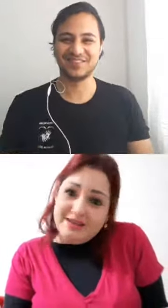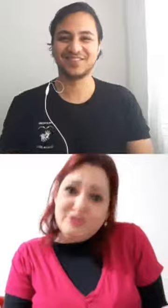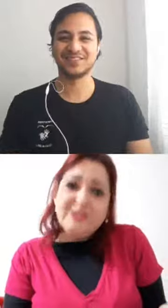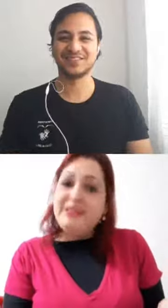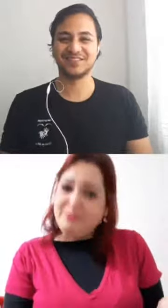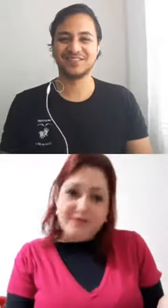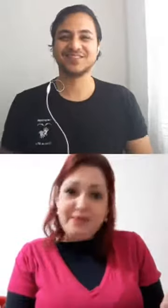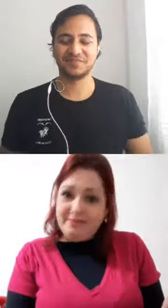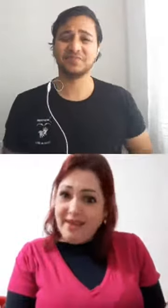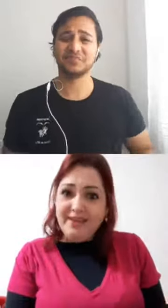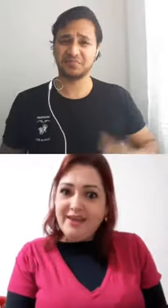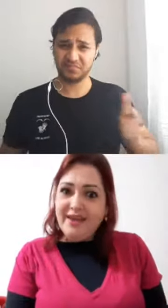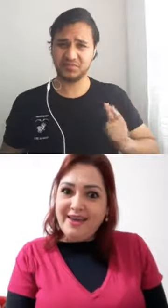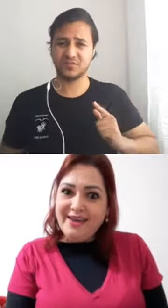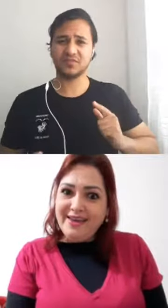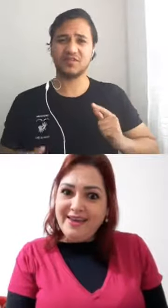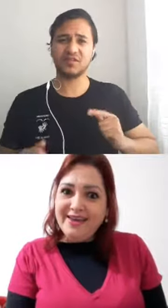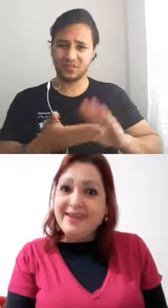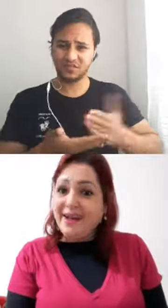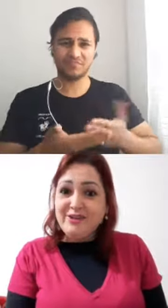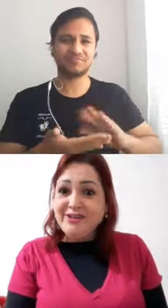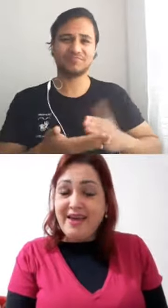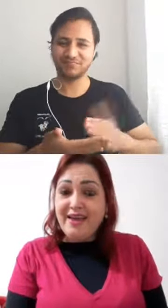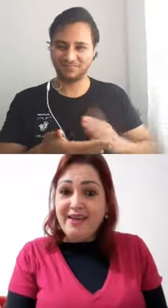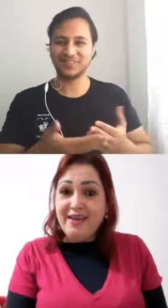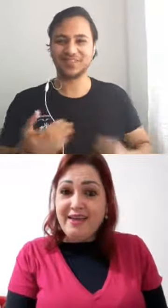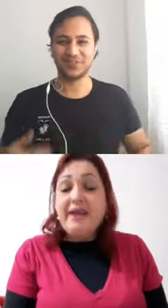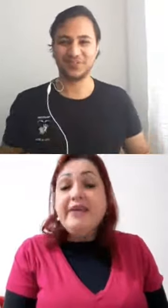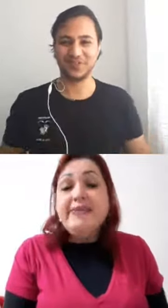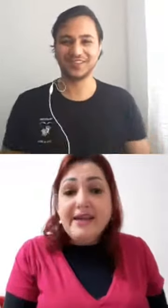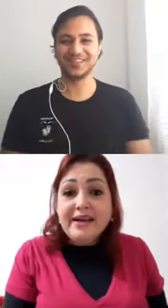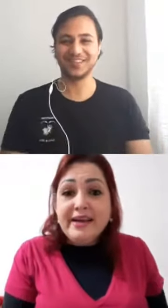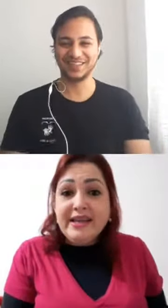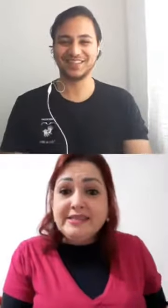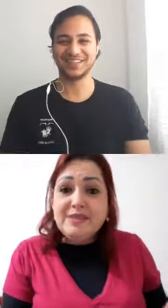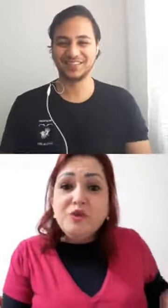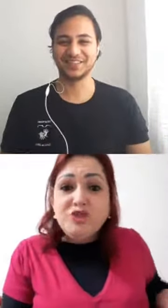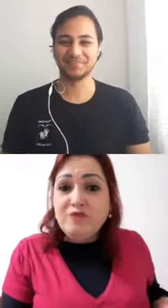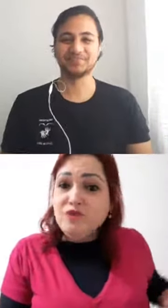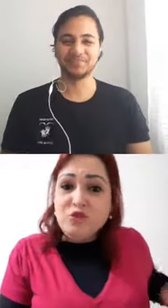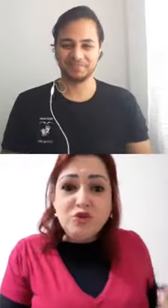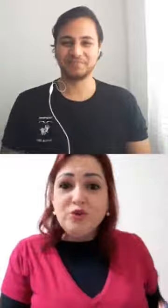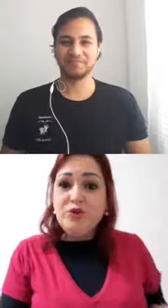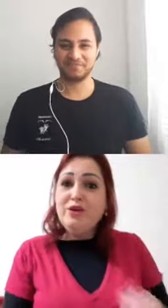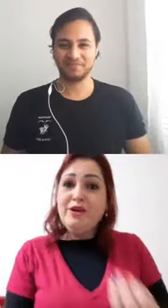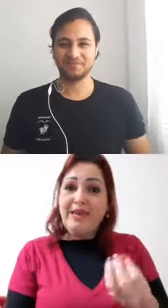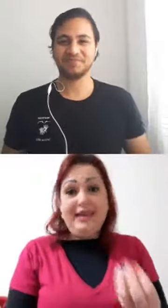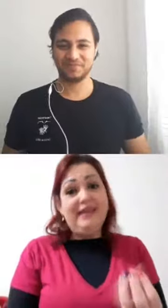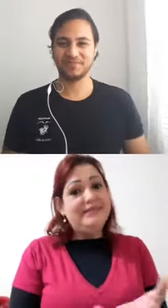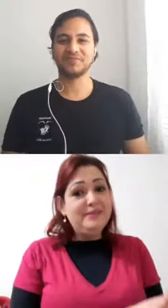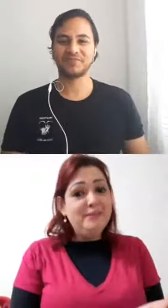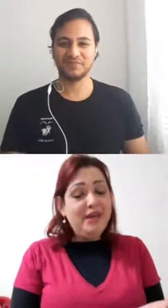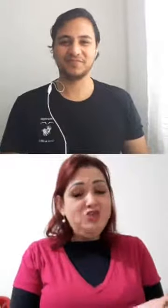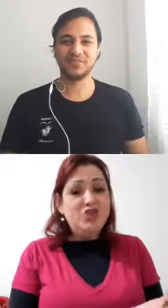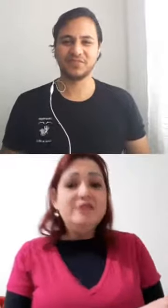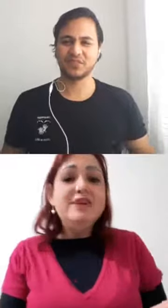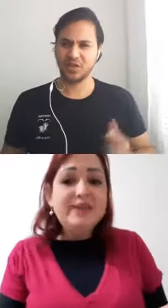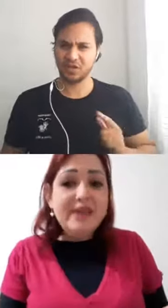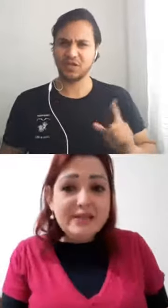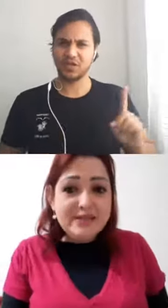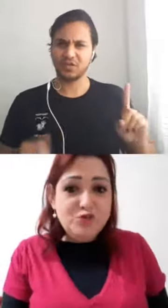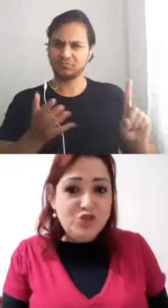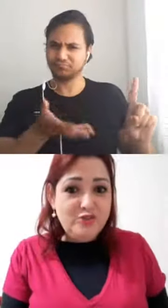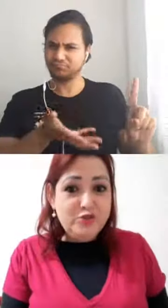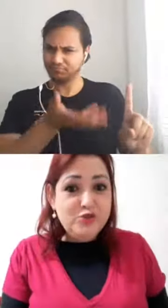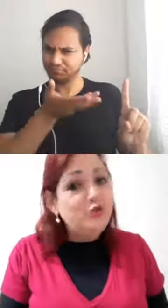E entre os intérpretes também tem, né? Claro que tem. Seres humanos, Tem né? aqueles que motivam o surdo. Exatamente. Tem